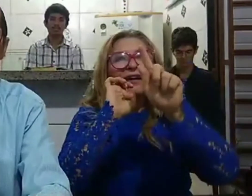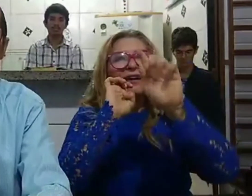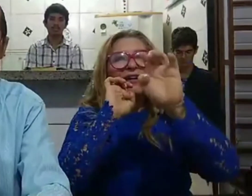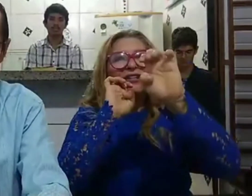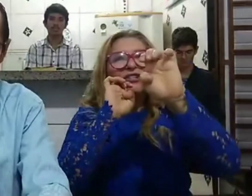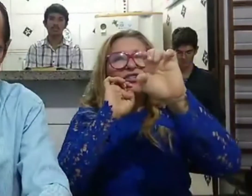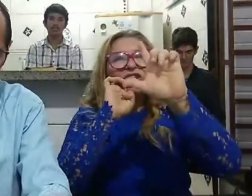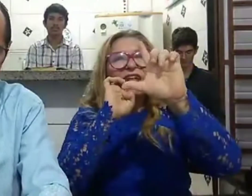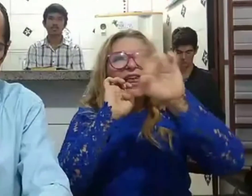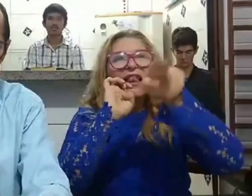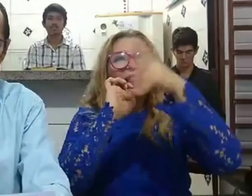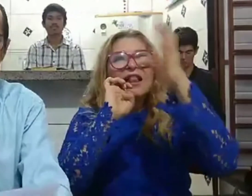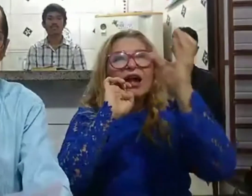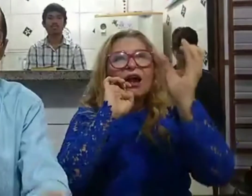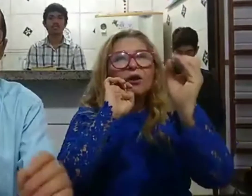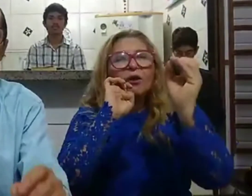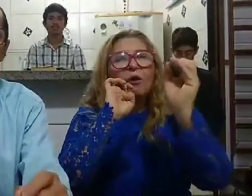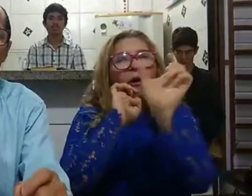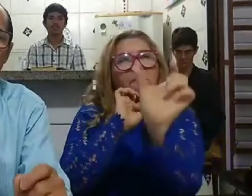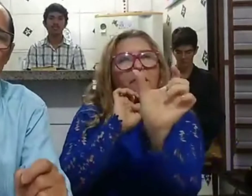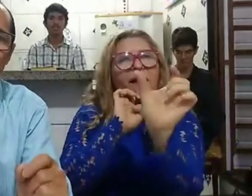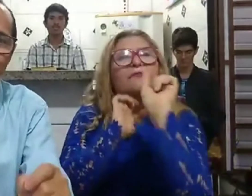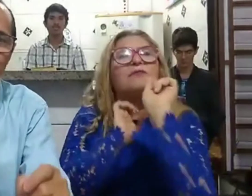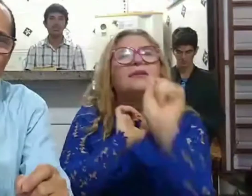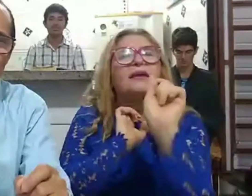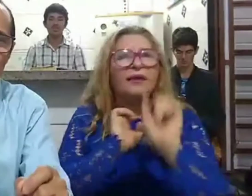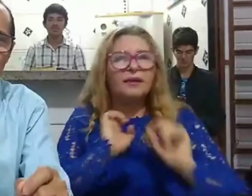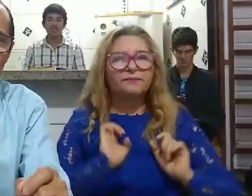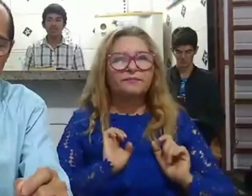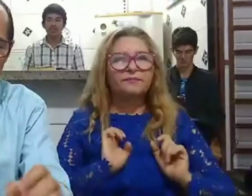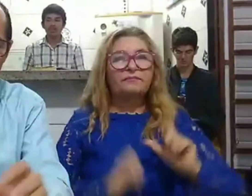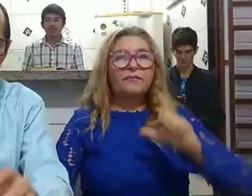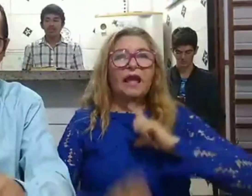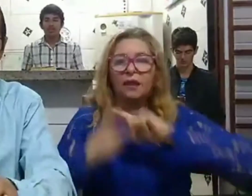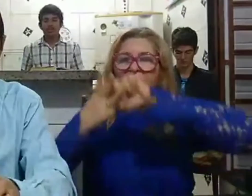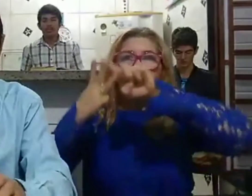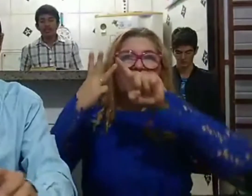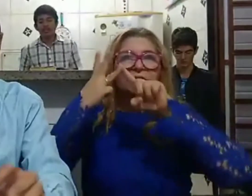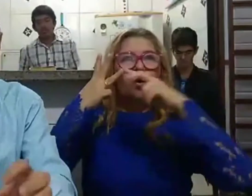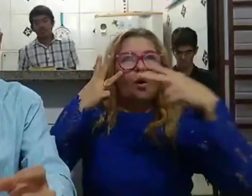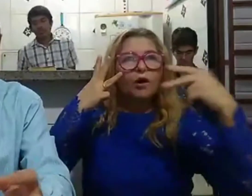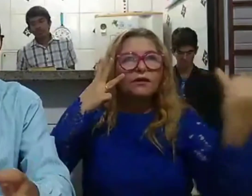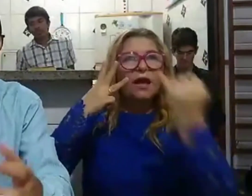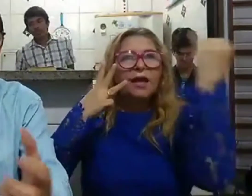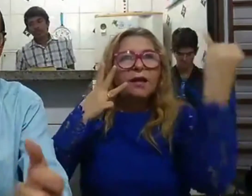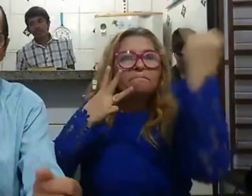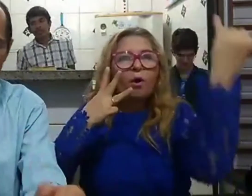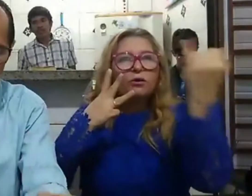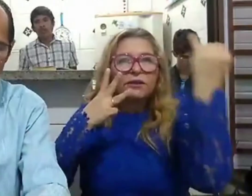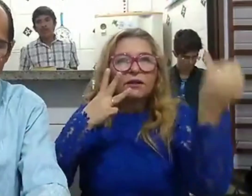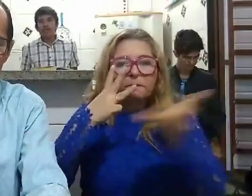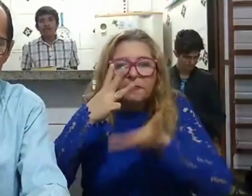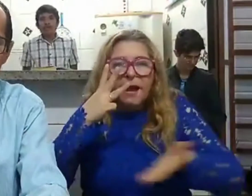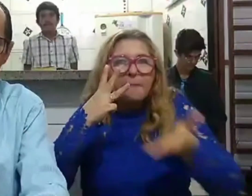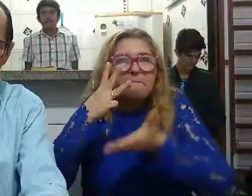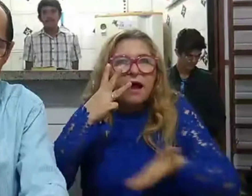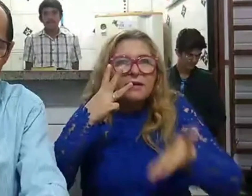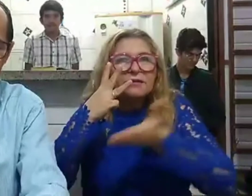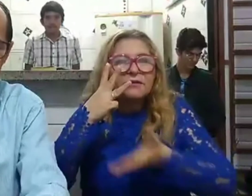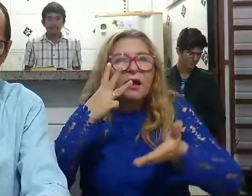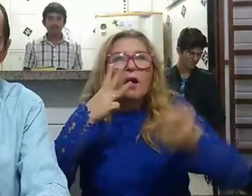texto que nós lemos. Nós temos 3 fatos aqui muito importantes que são realmente a base, o conteúdo do